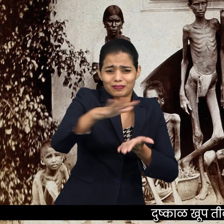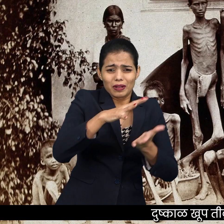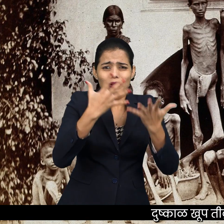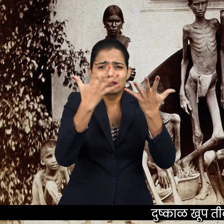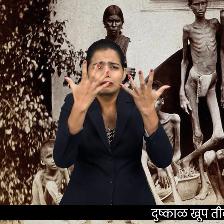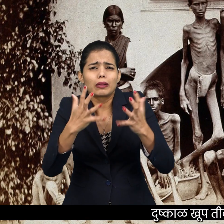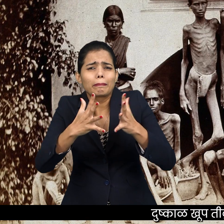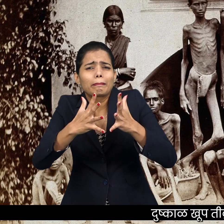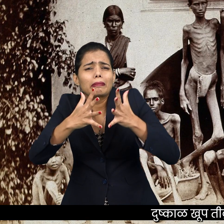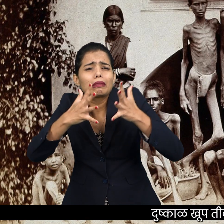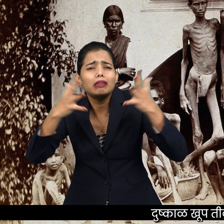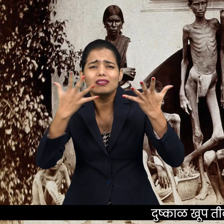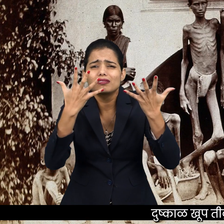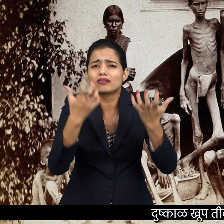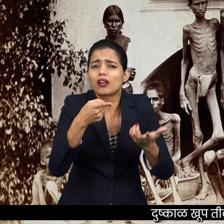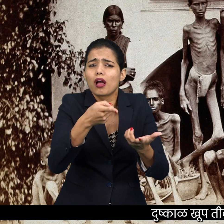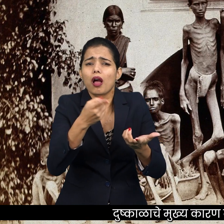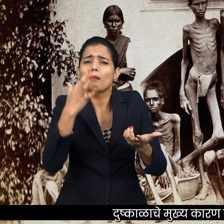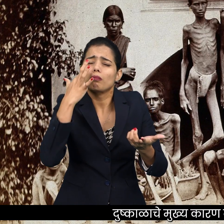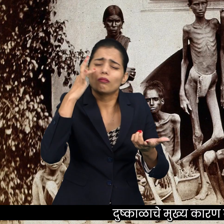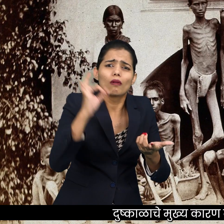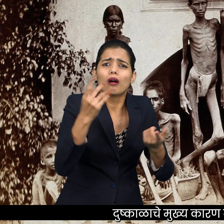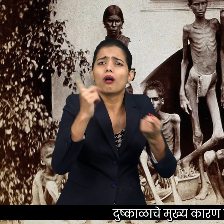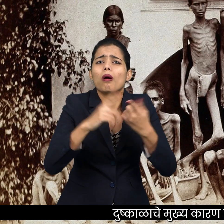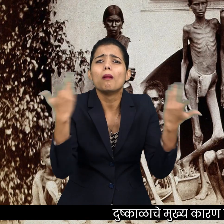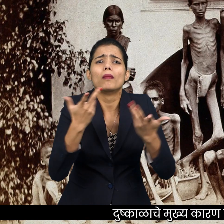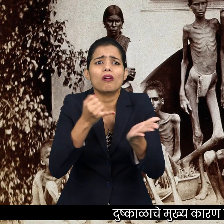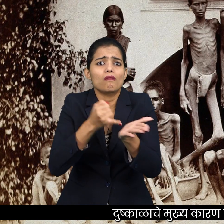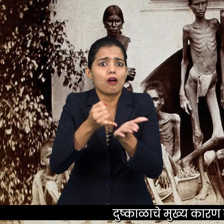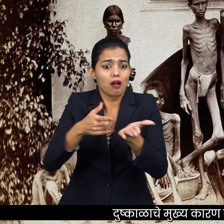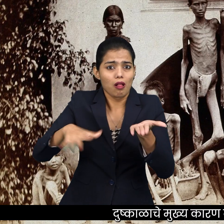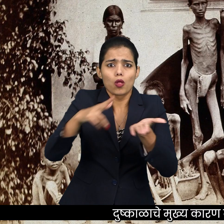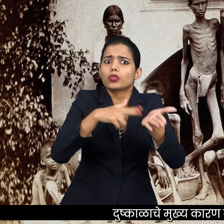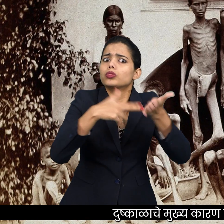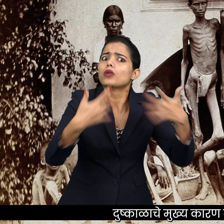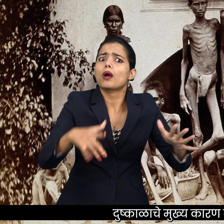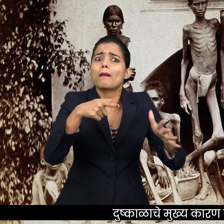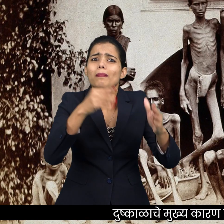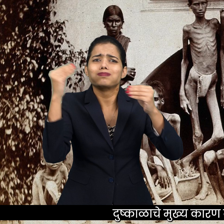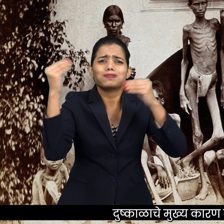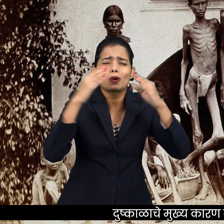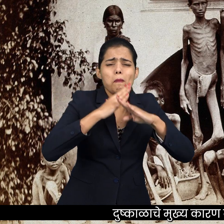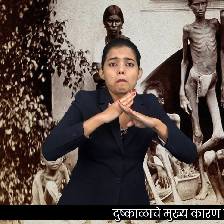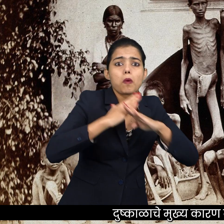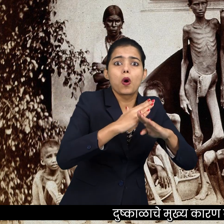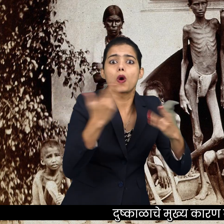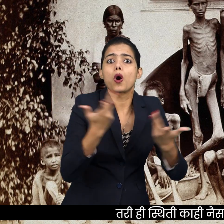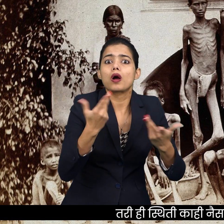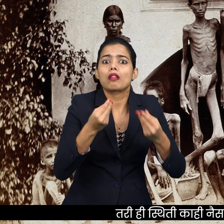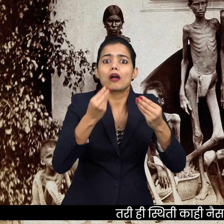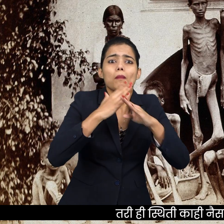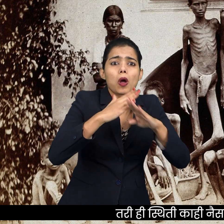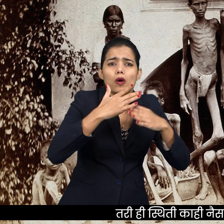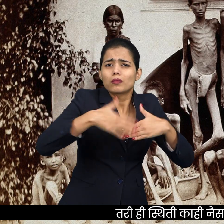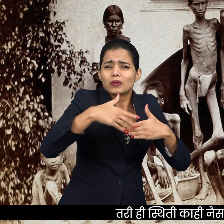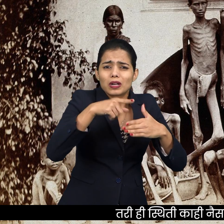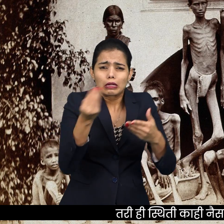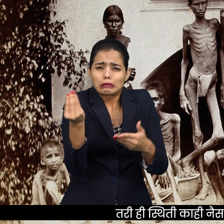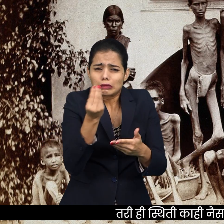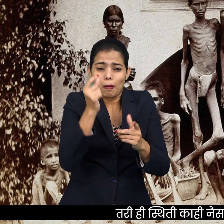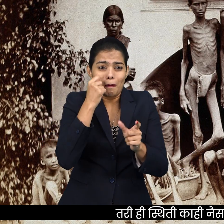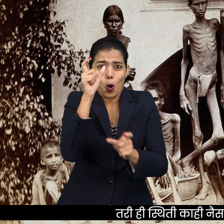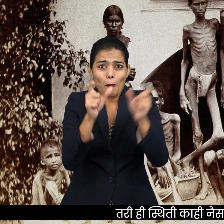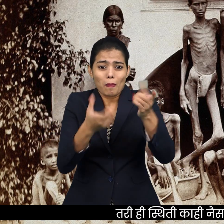दुष्काळ खूप तीव्र असू शकते. दुष्काळाचे मुख्य कारण नैसर्गिक घटना असेल तरीही